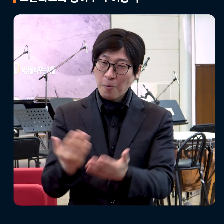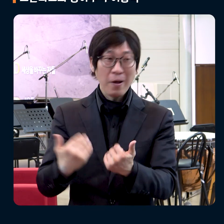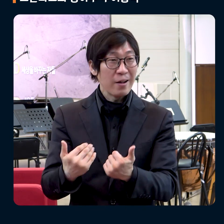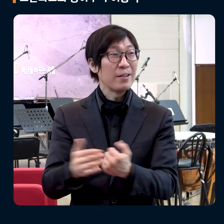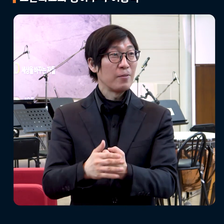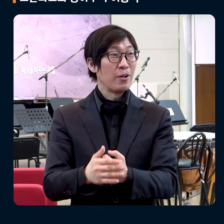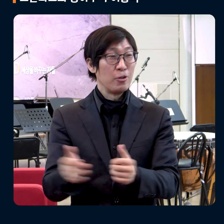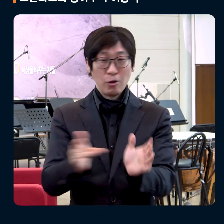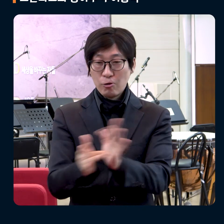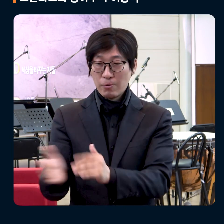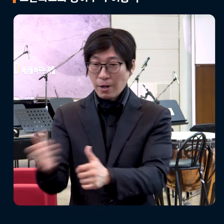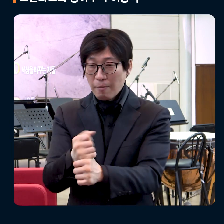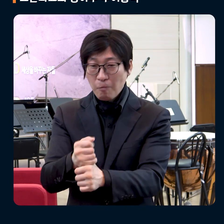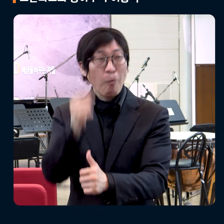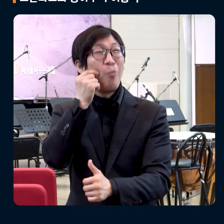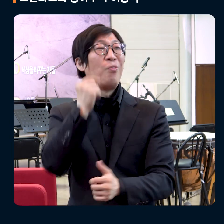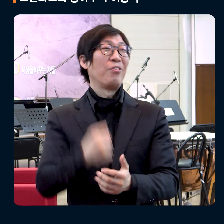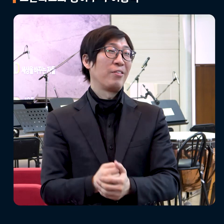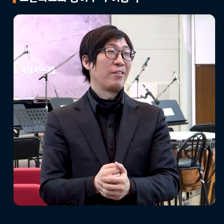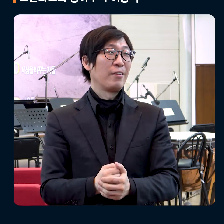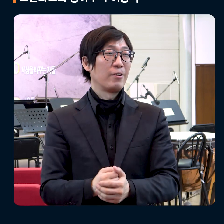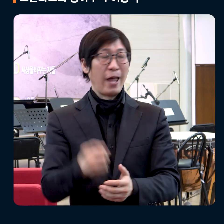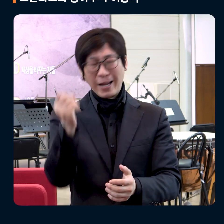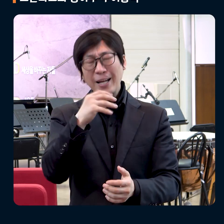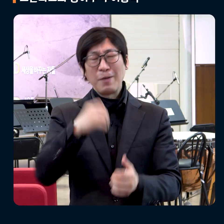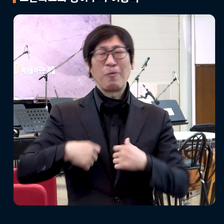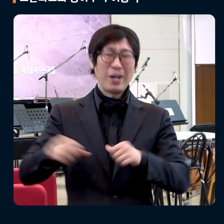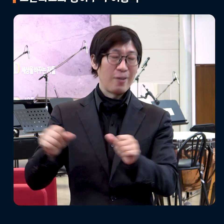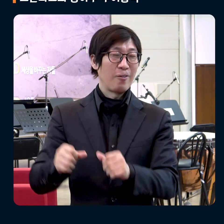수 없어. 그냥 돌아가면 큰일 나는데 그냥 집으로